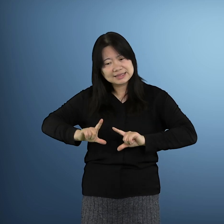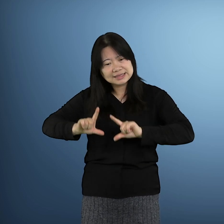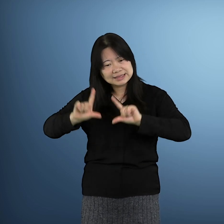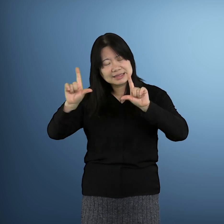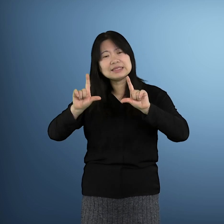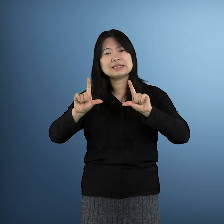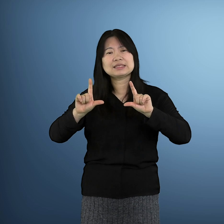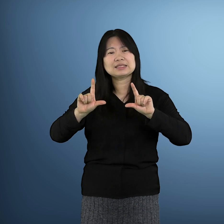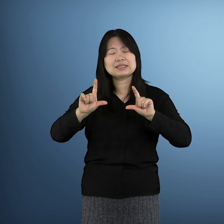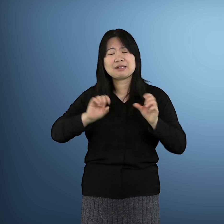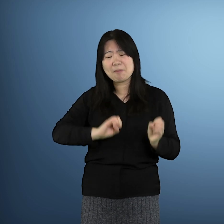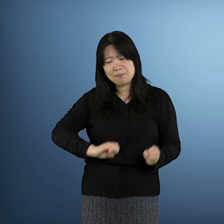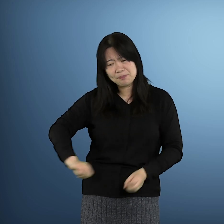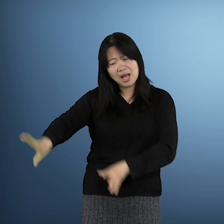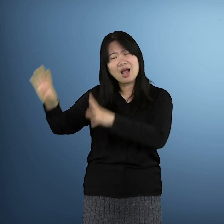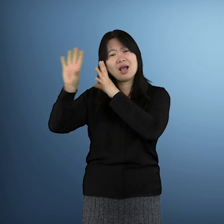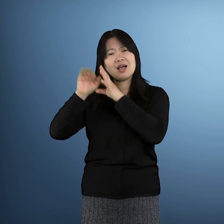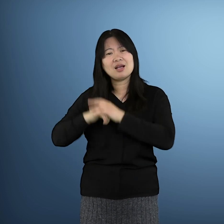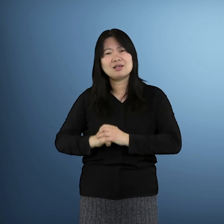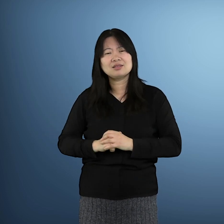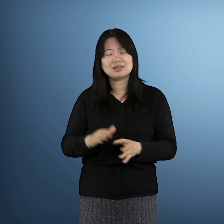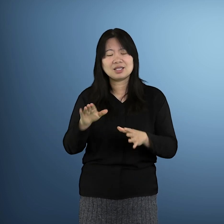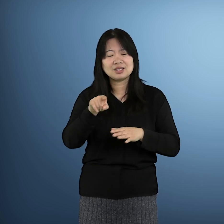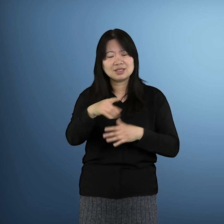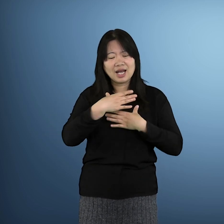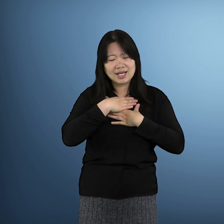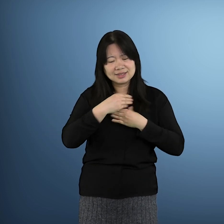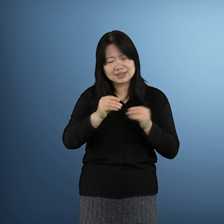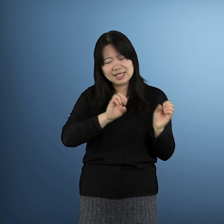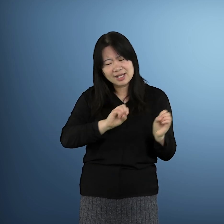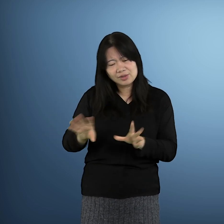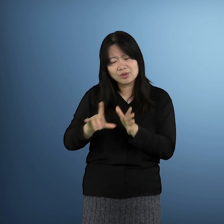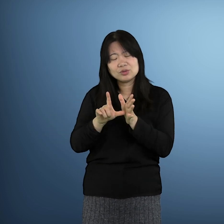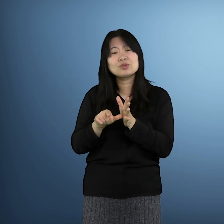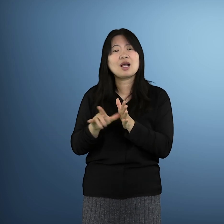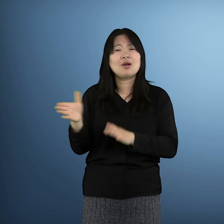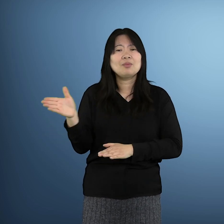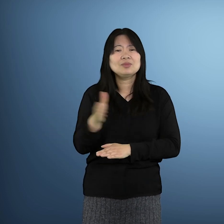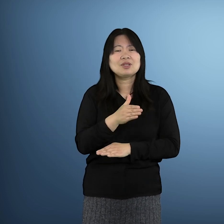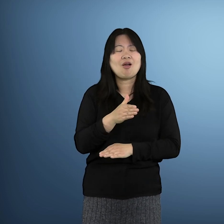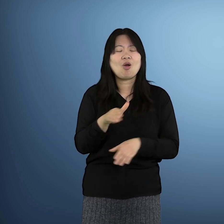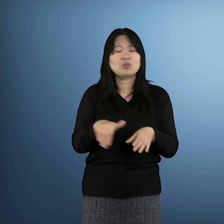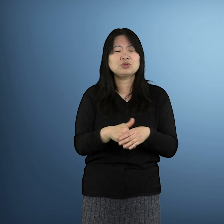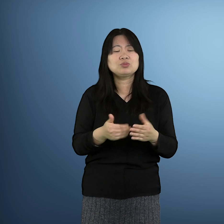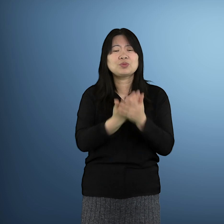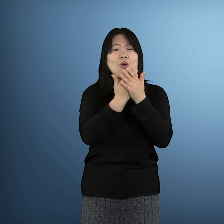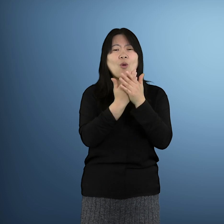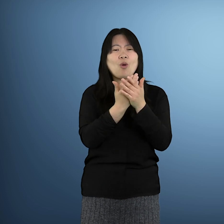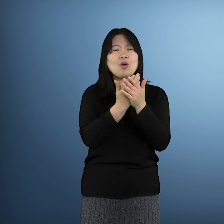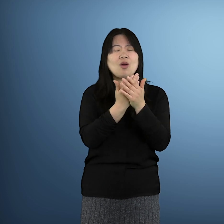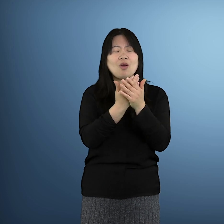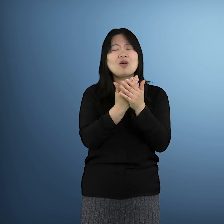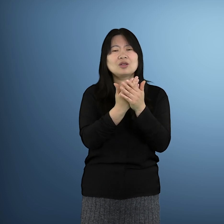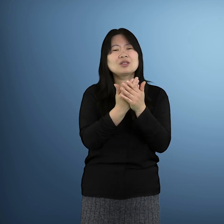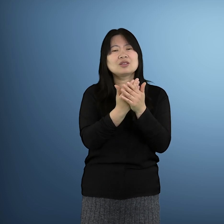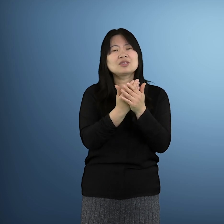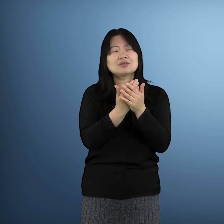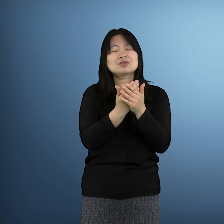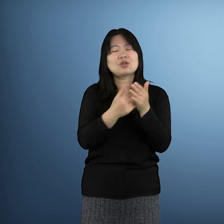안식을 잃어버리고 그 안식을 잃어버리는 순간 문명의 부속품이